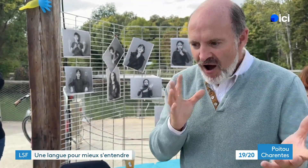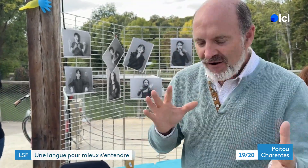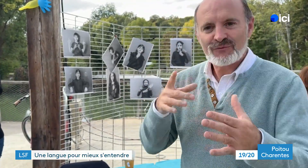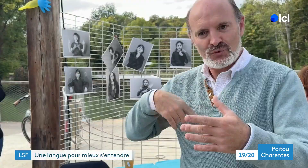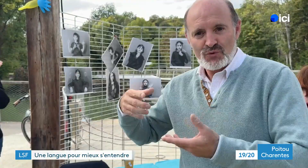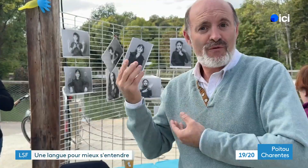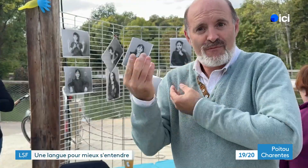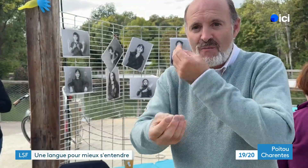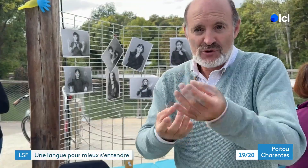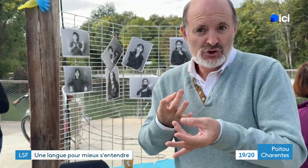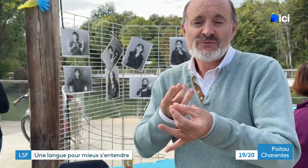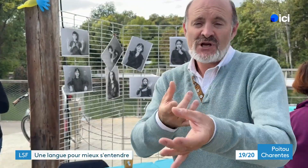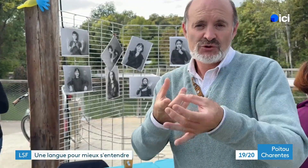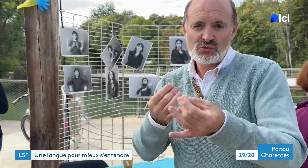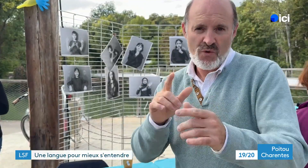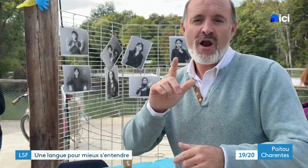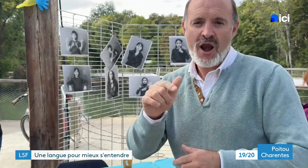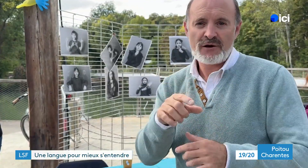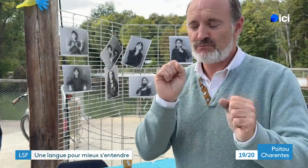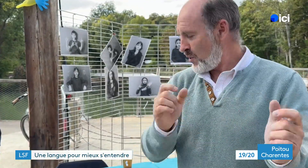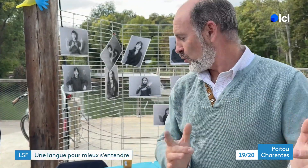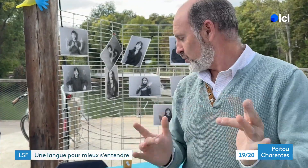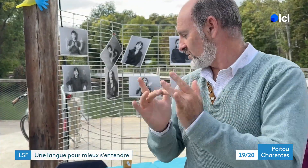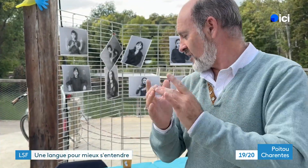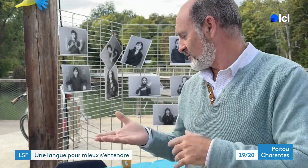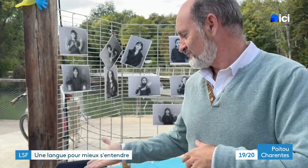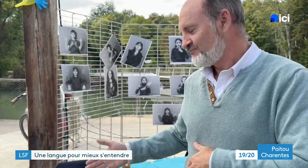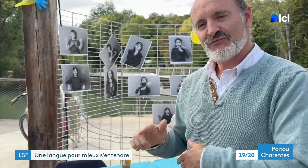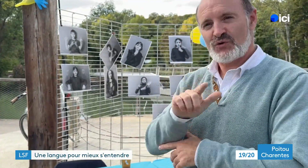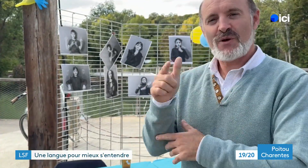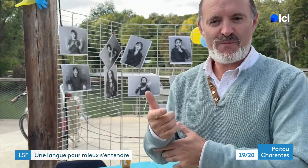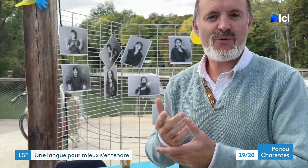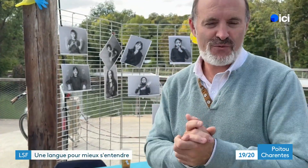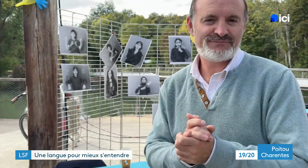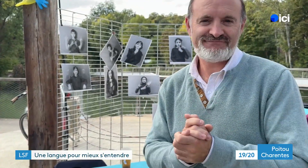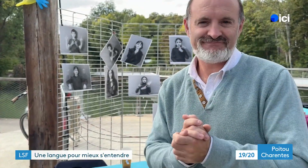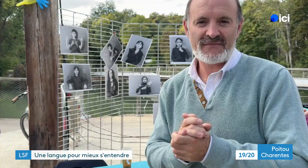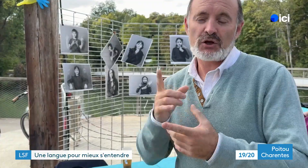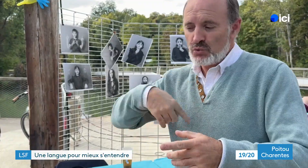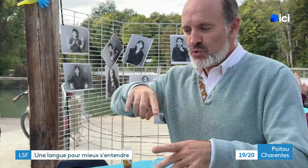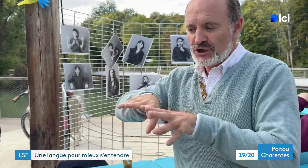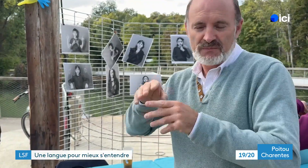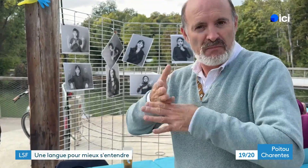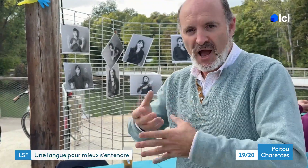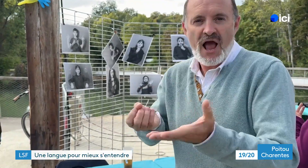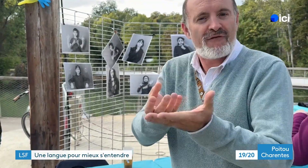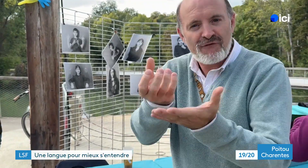contes, notamment de la sensibilisation sous ce format-là notamment. Et l'équipe justement